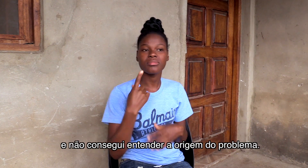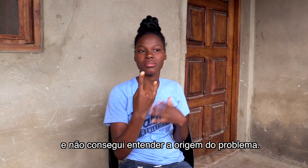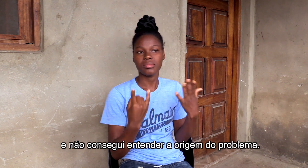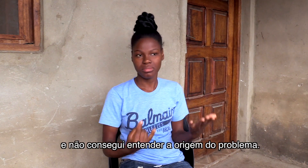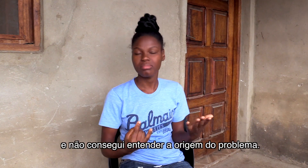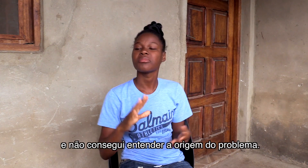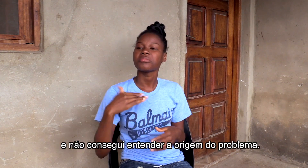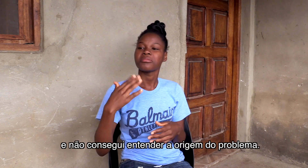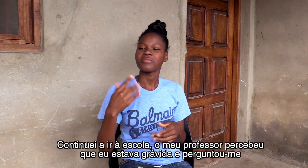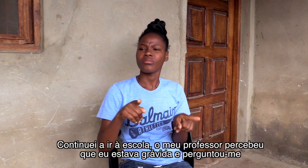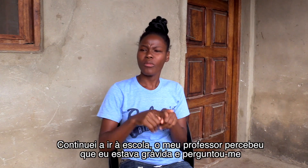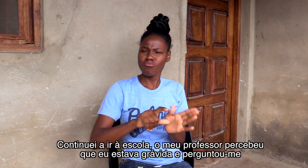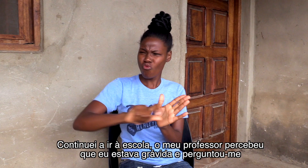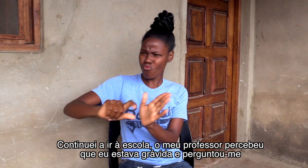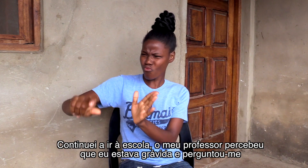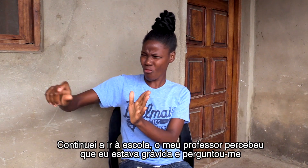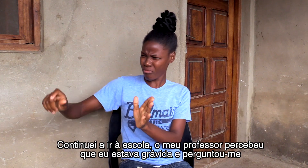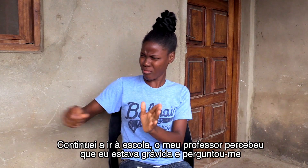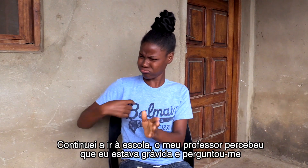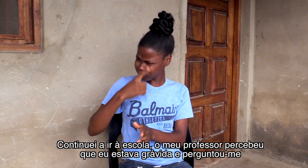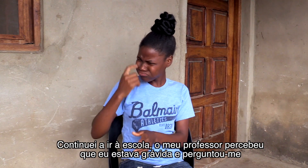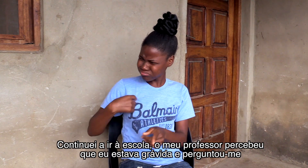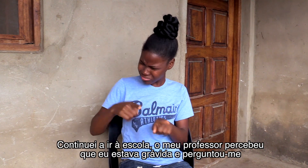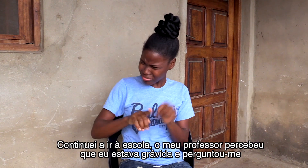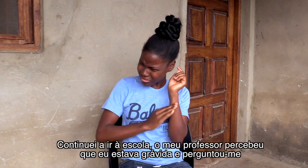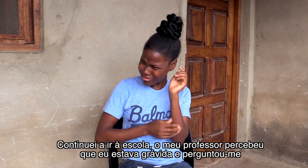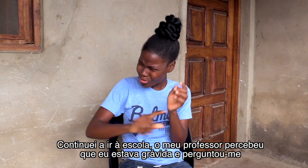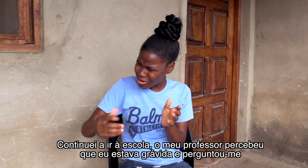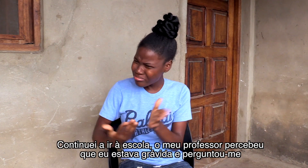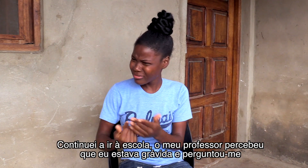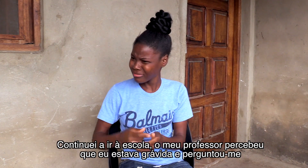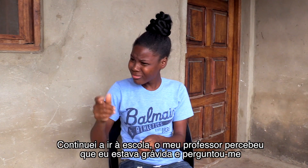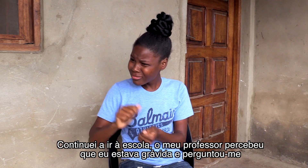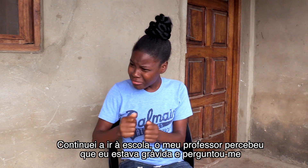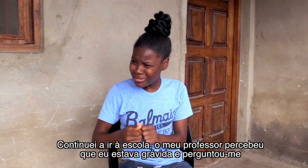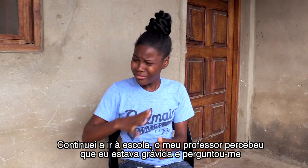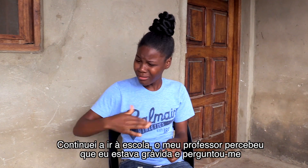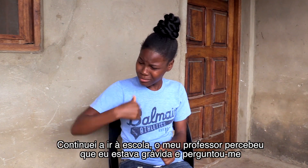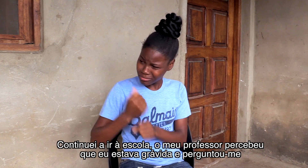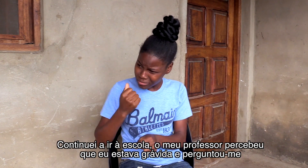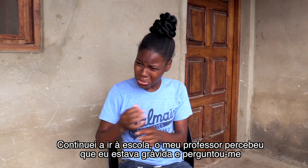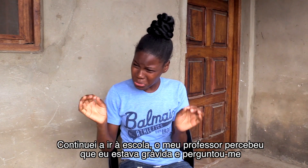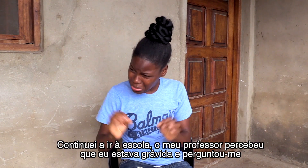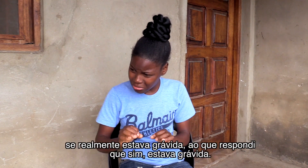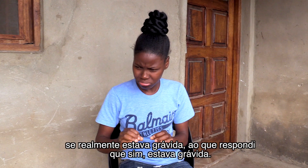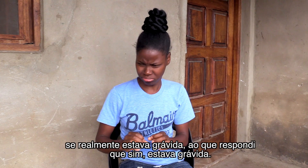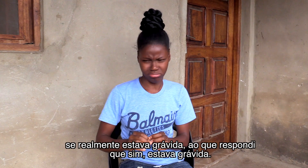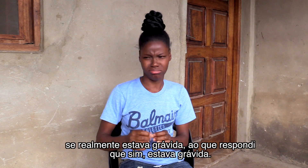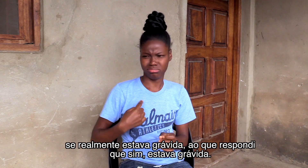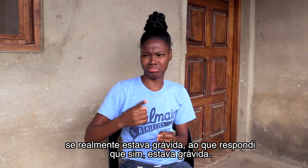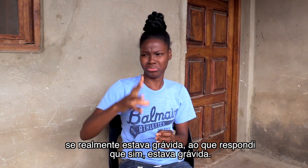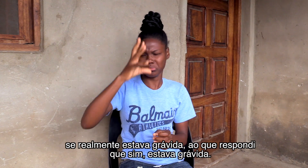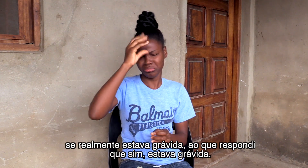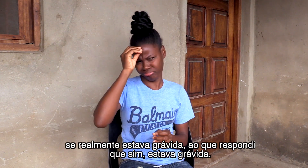entender a origem do problema. Continuei a ir à escola, o meu professor percebeu que eu estava grávida e perguntou-me se